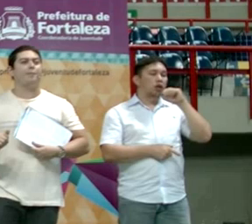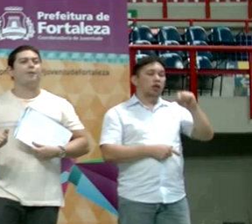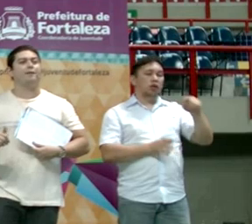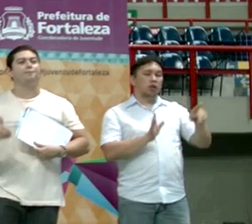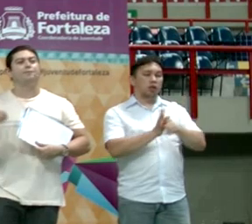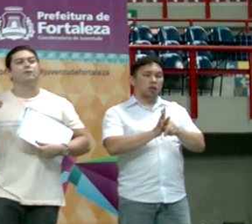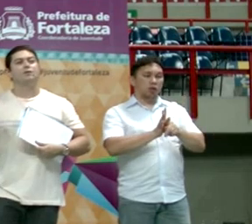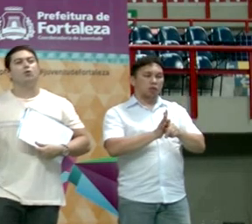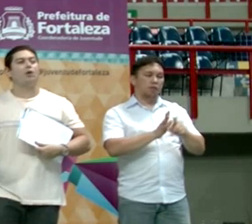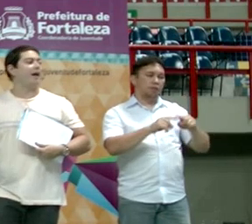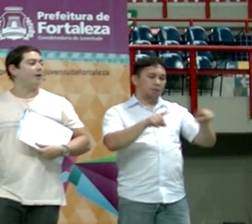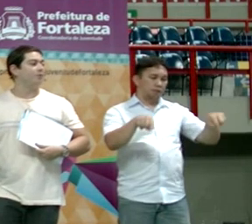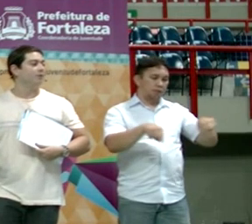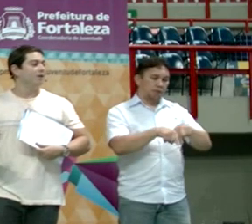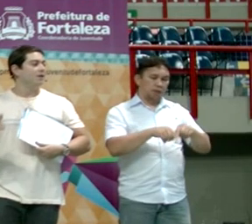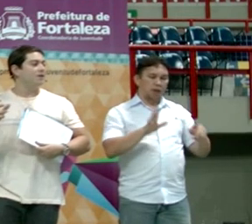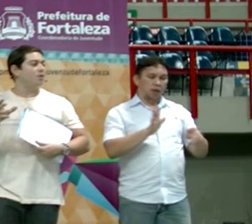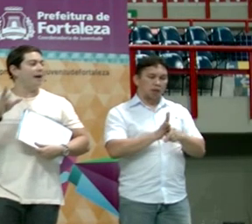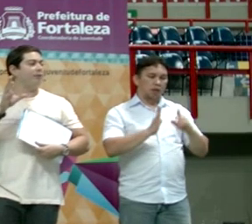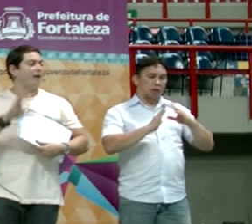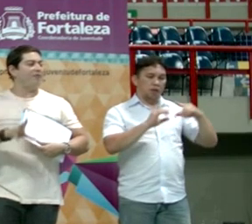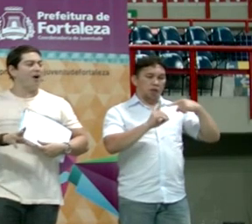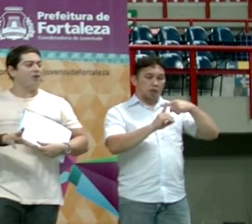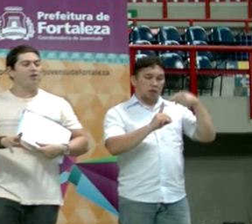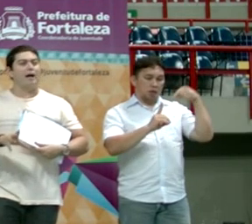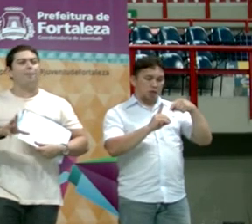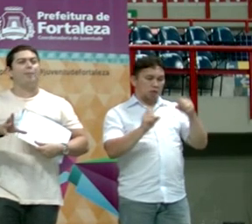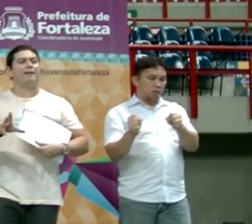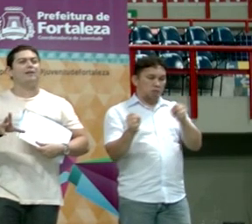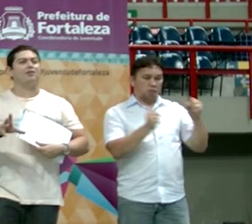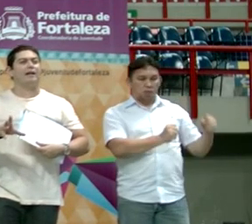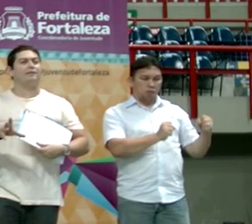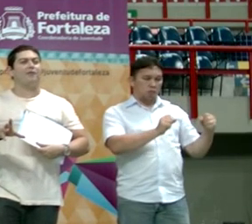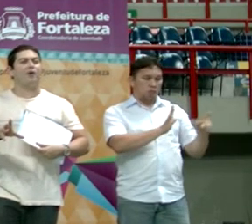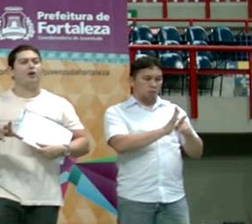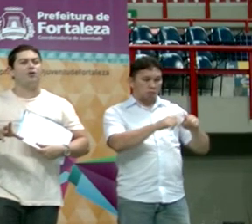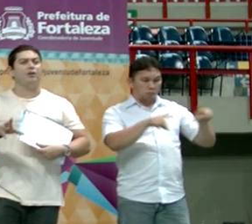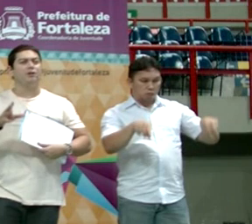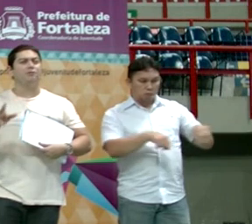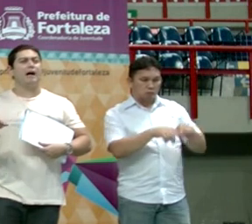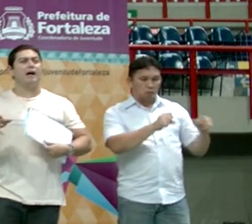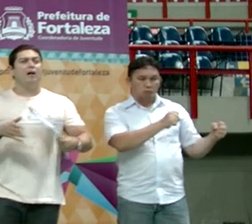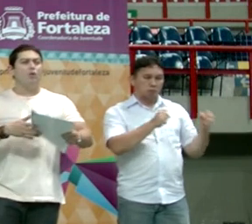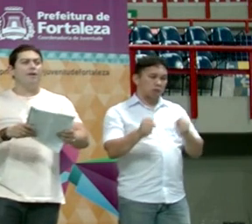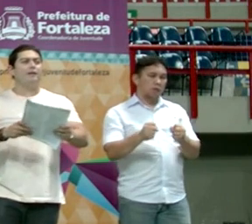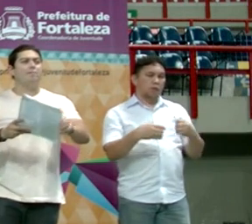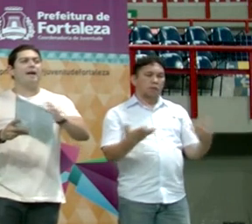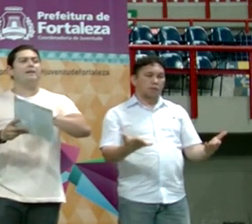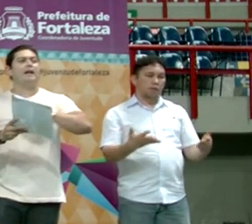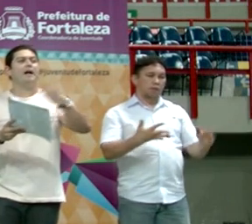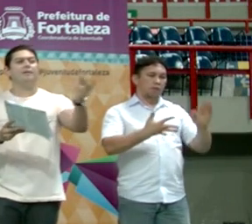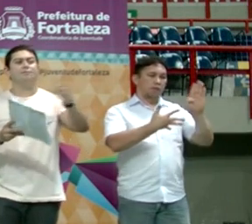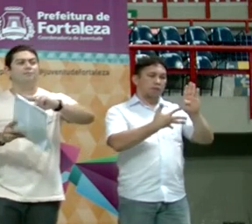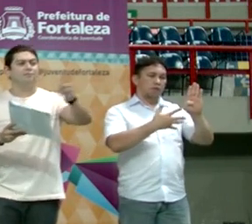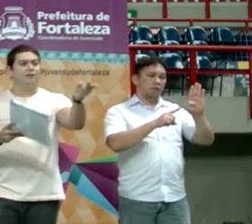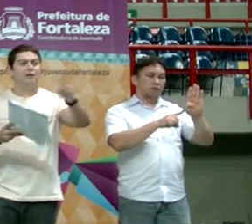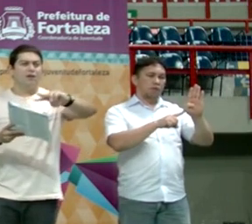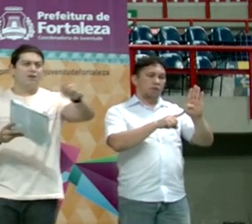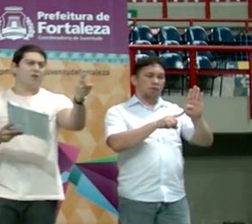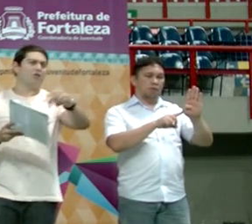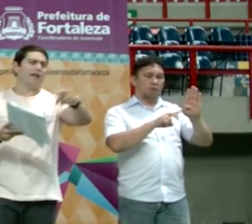de terra da época? O clero. Se o clero está forte, a propriedade de terra está forte? Tá. O item B, ele